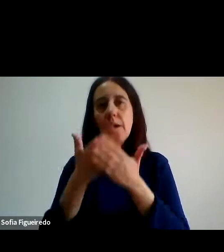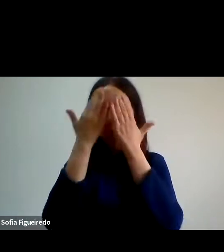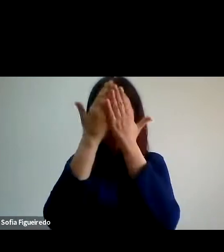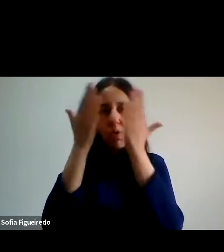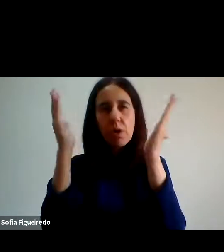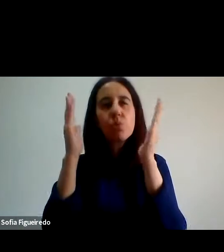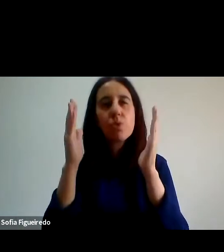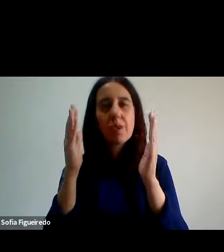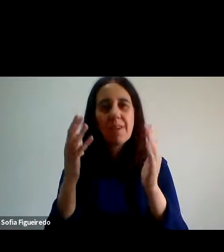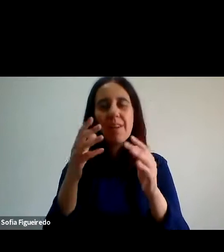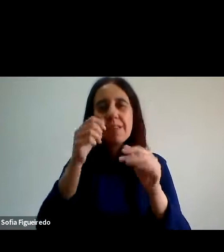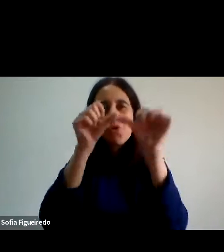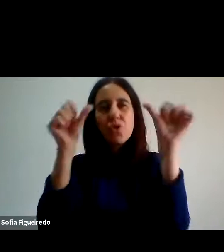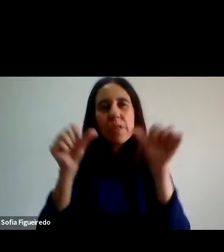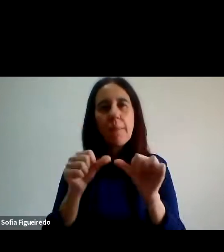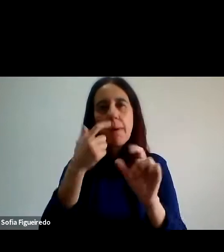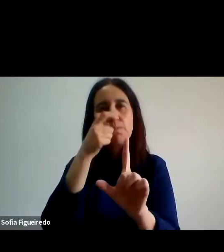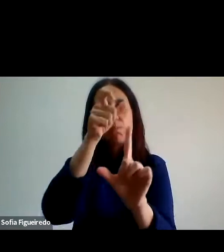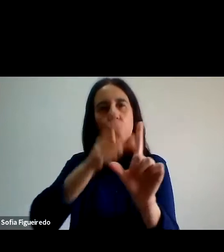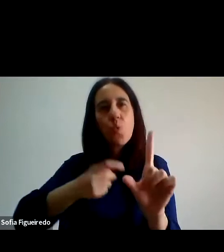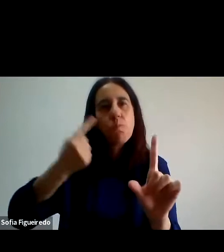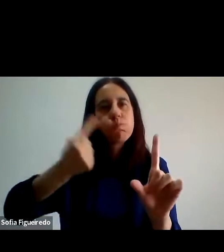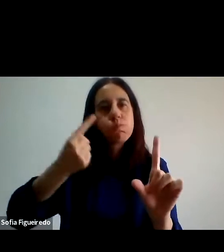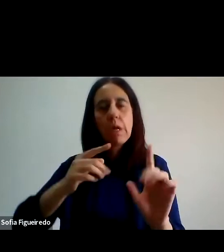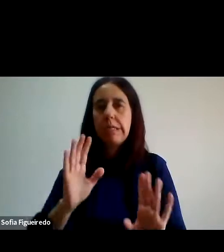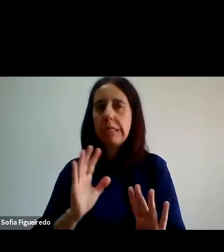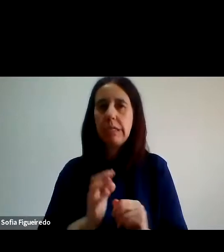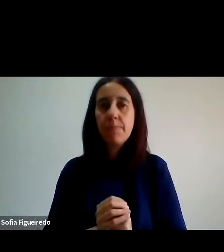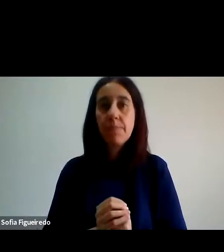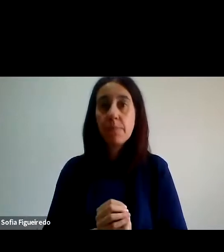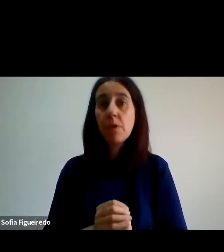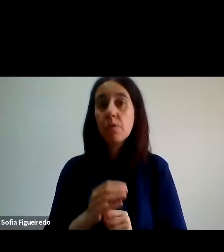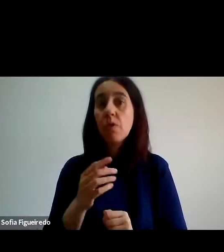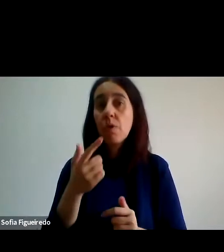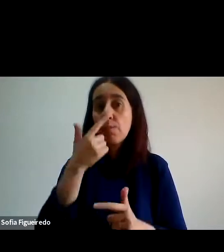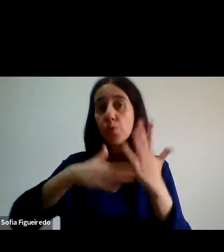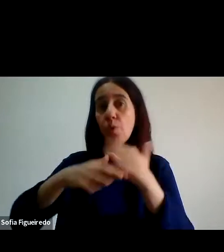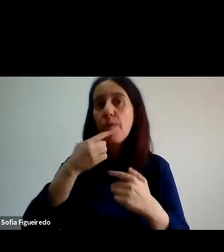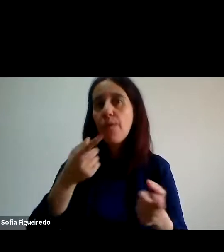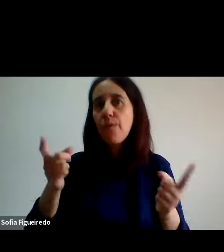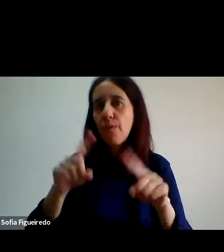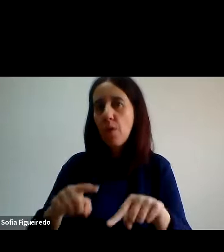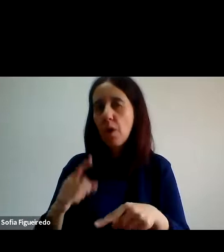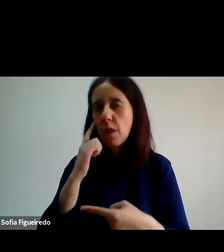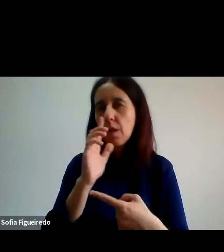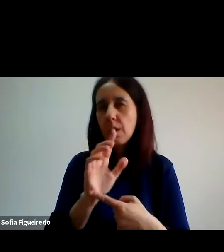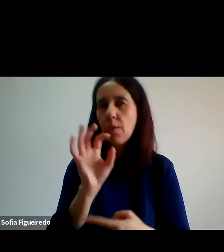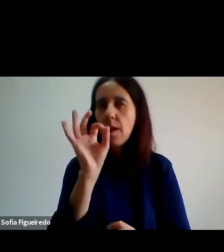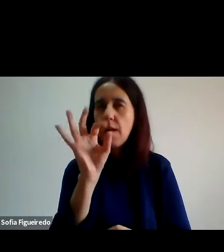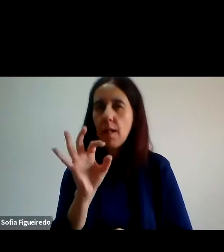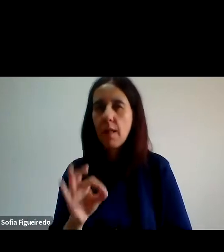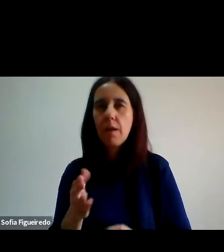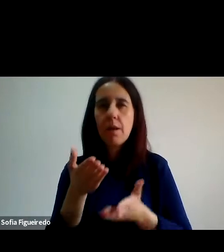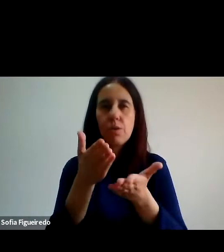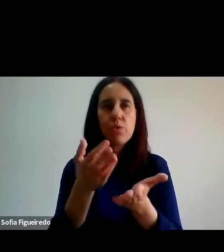sistemas populistas. Este é um ponto central. Portanto, para trazer as pessoas de volta, eu vou mostrar aqui alguns exemplos e alguns pontos que podem ajudar